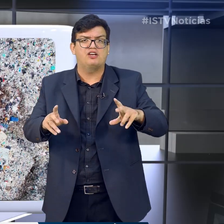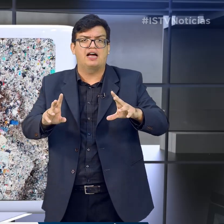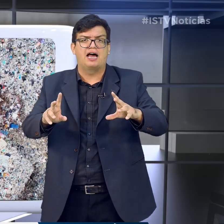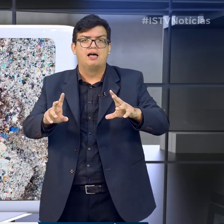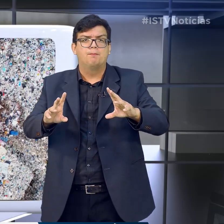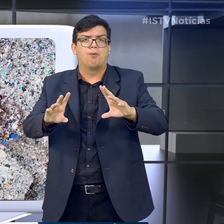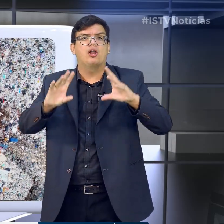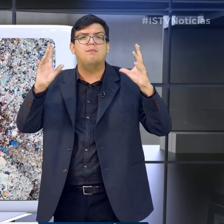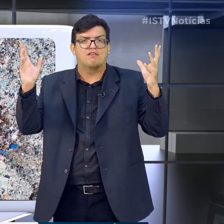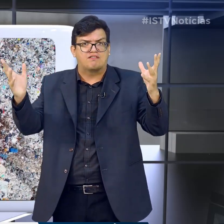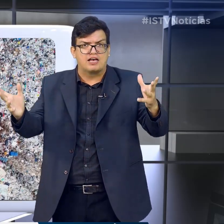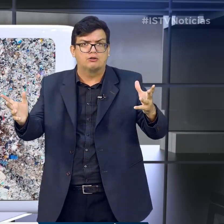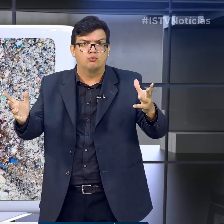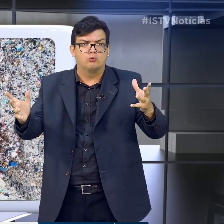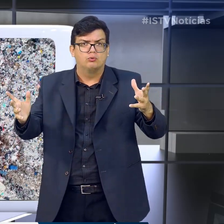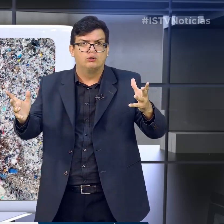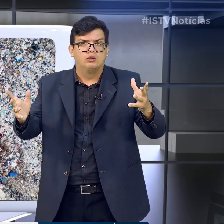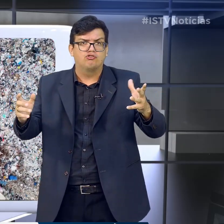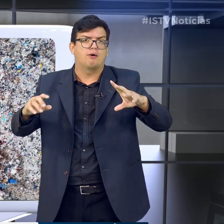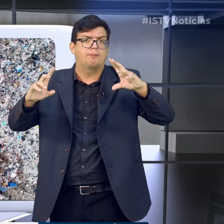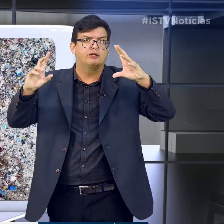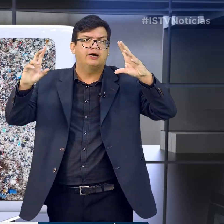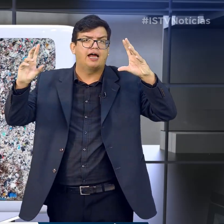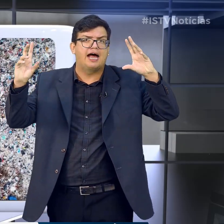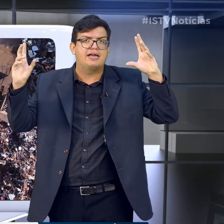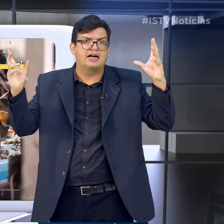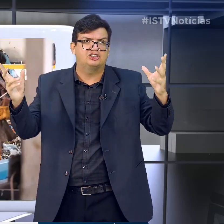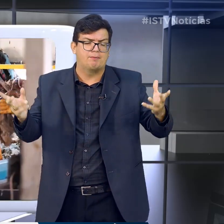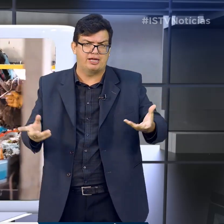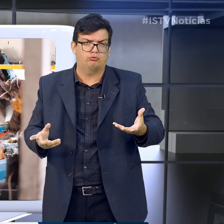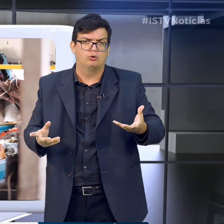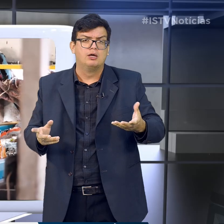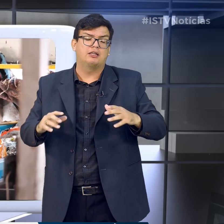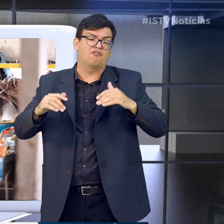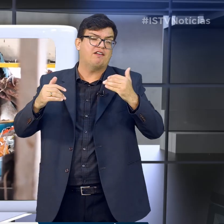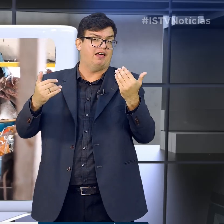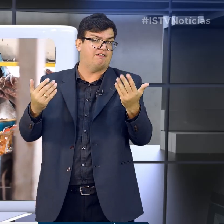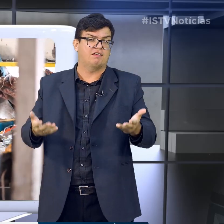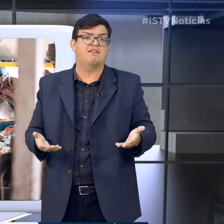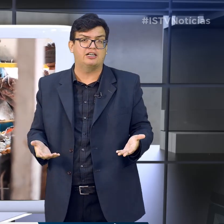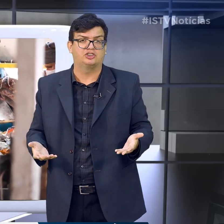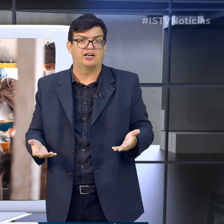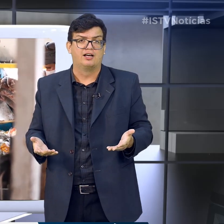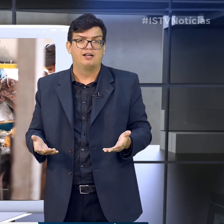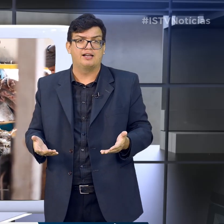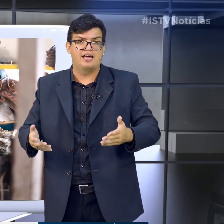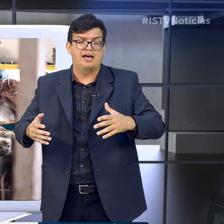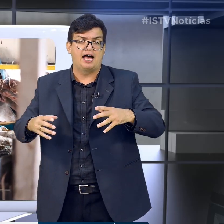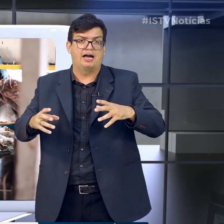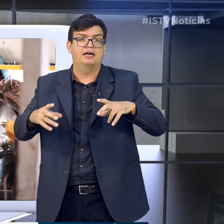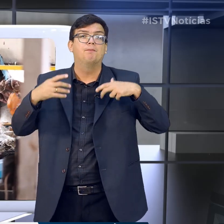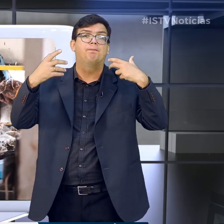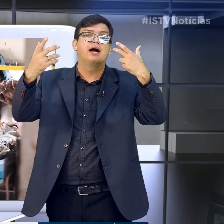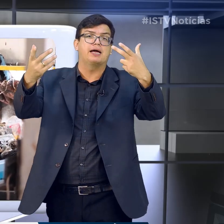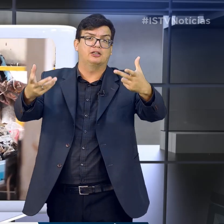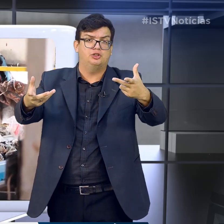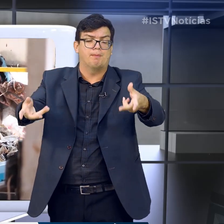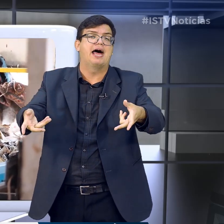ficar polemizando só poder ganhar engajamento talvez essa seja né a campanha de